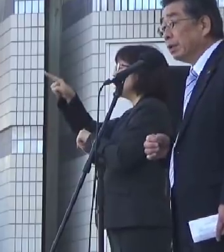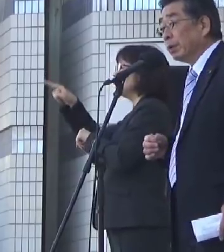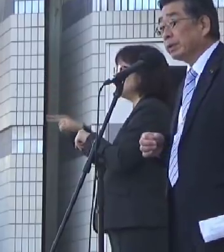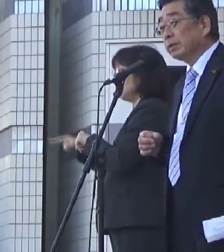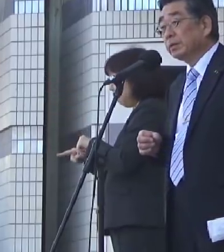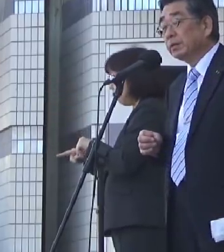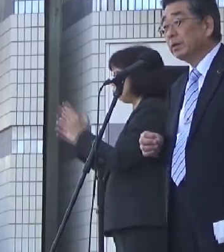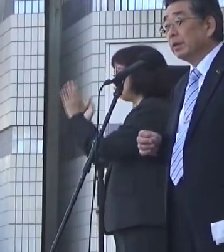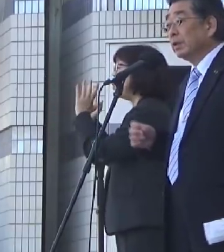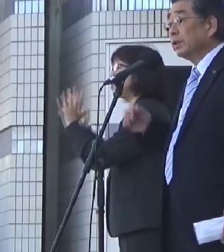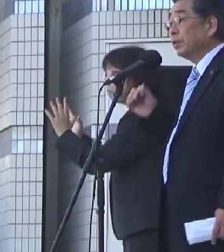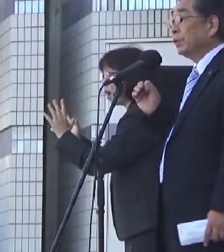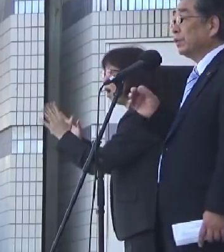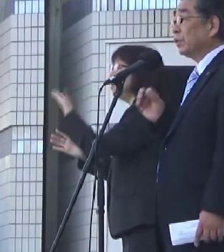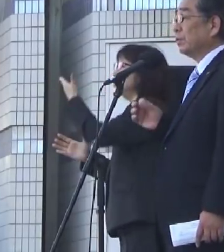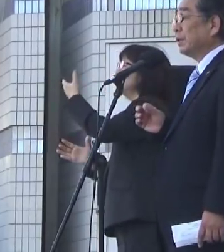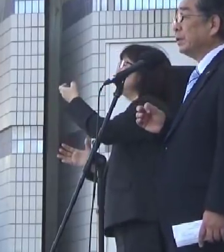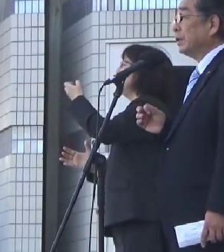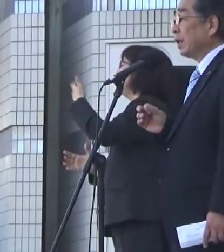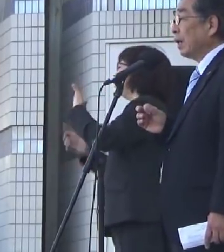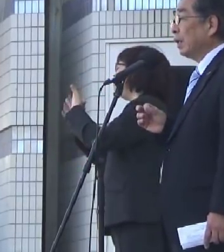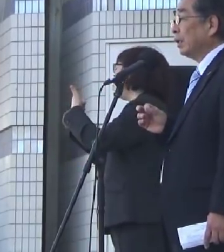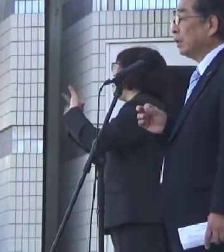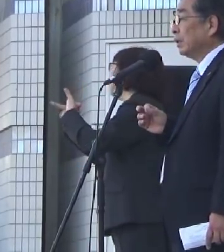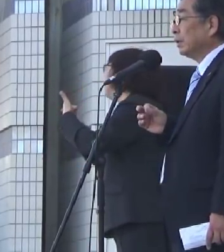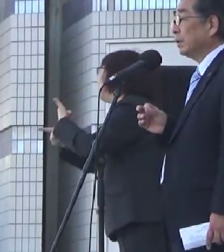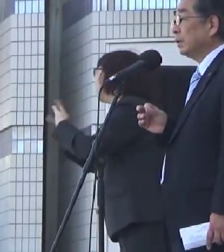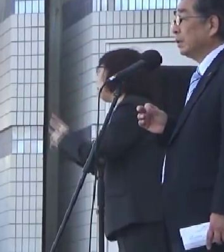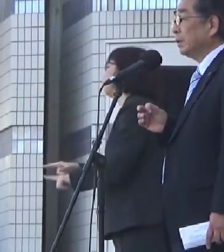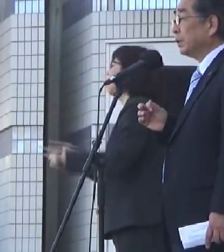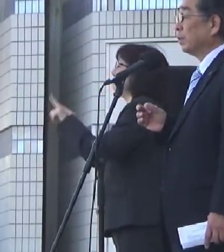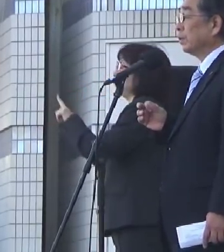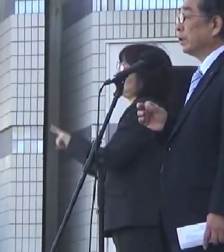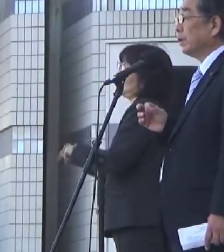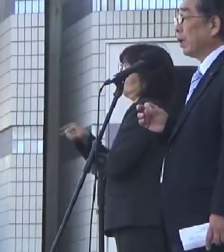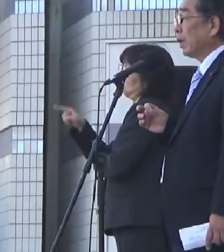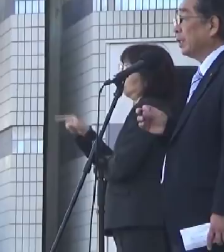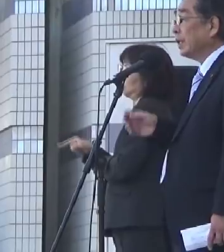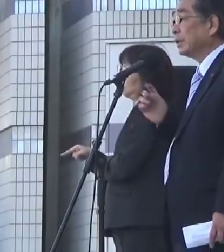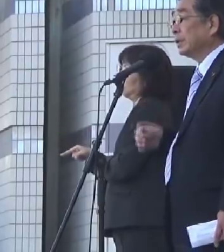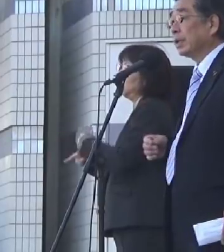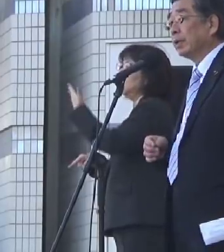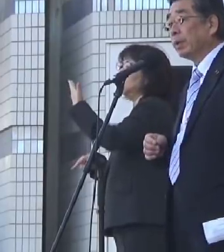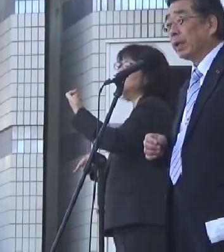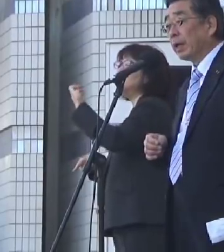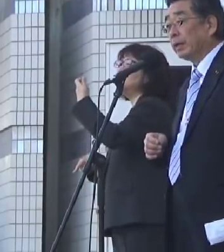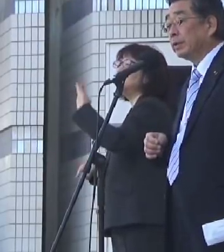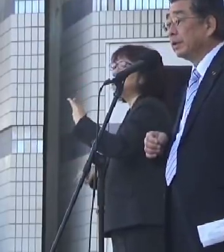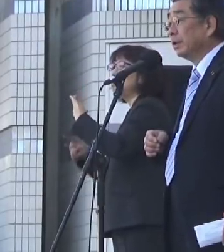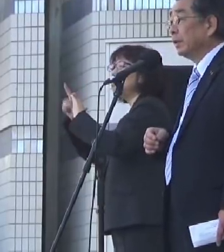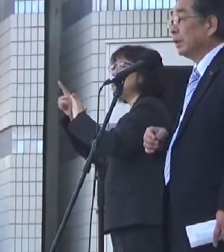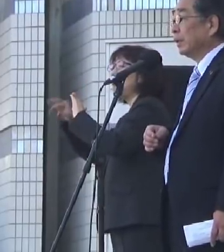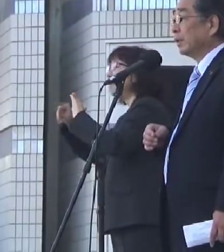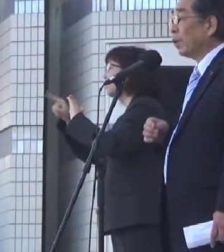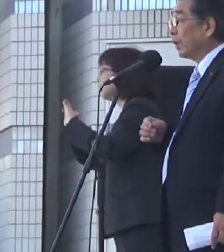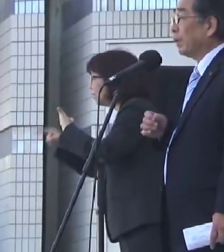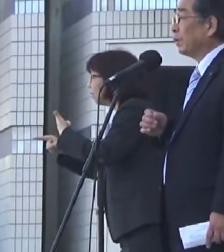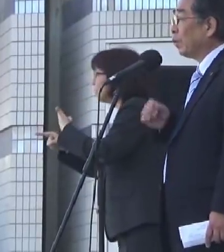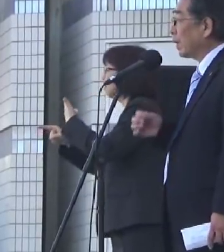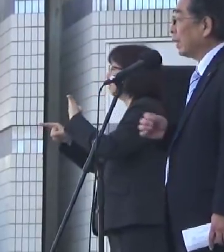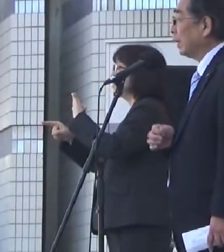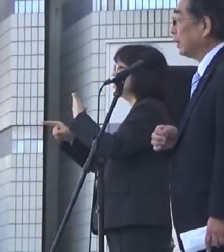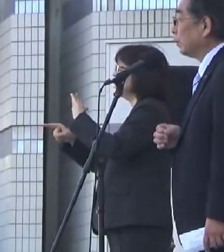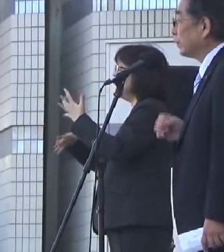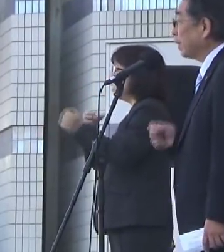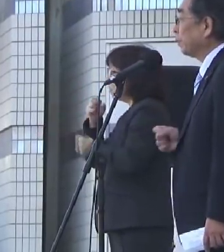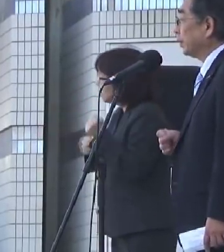人が住んでいます。96万人が事故の時には避難しなければならない、これ